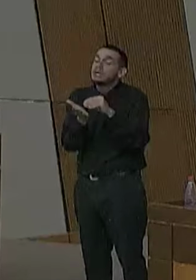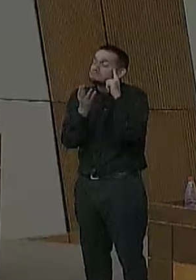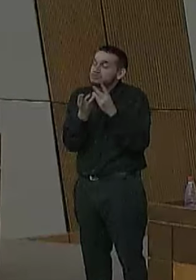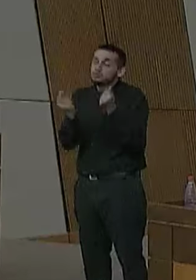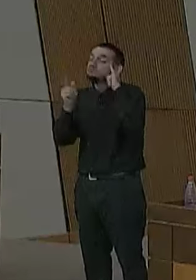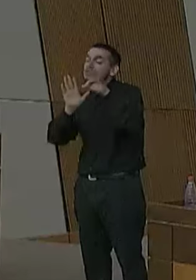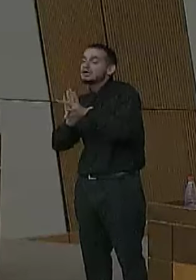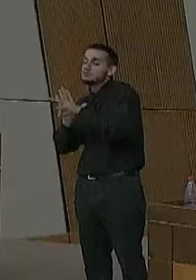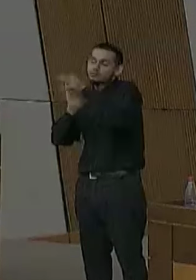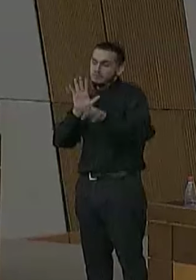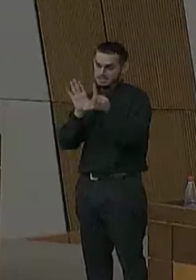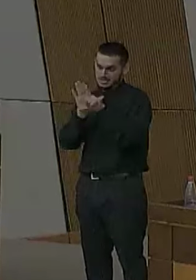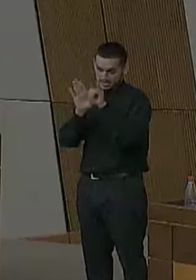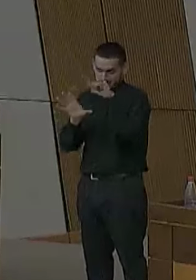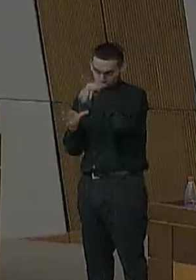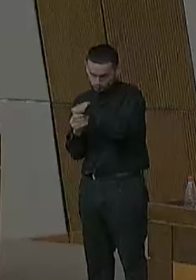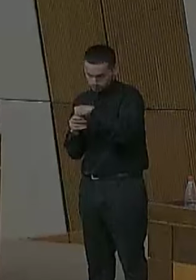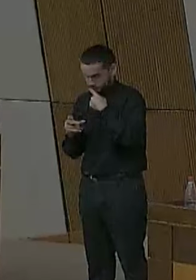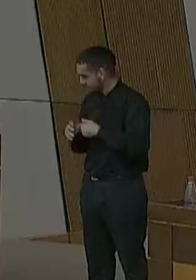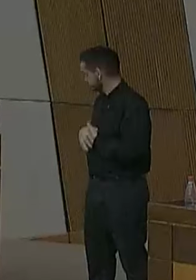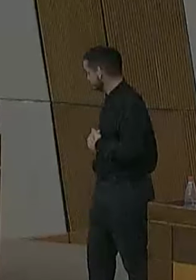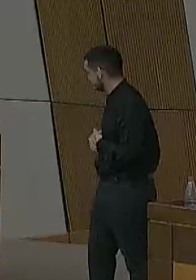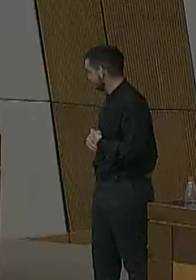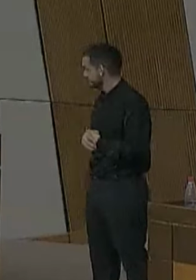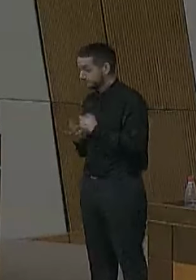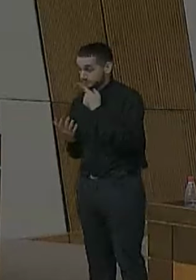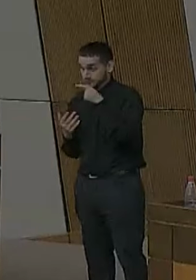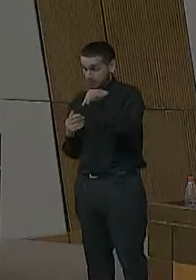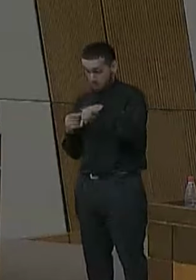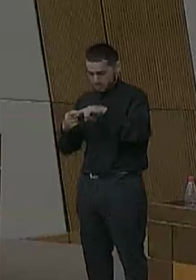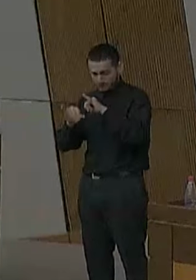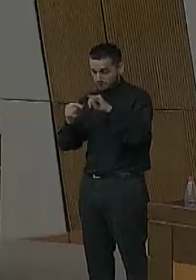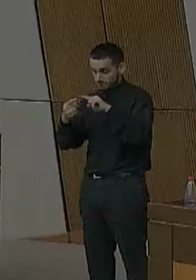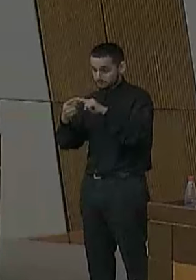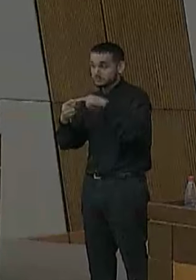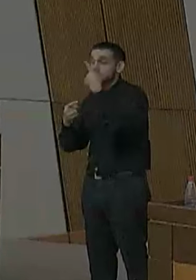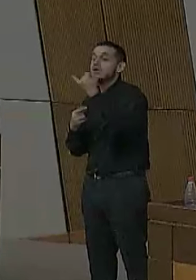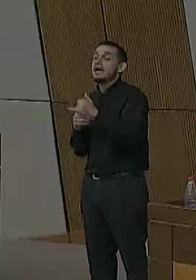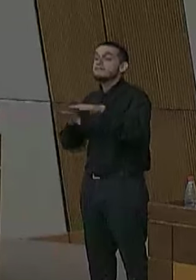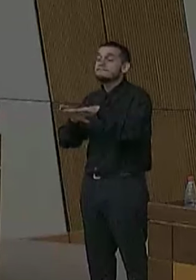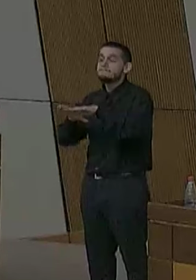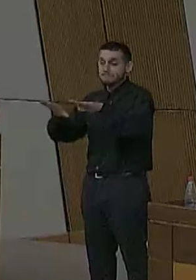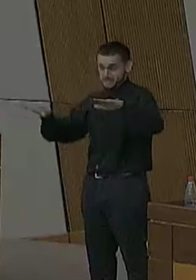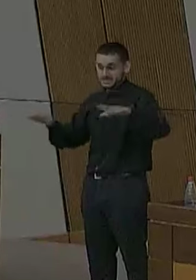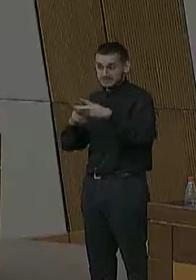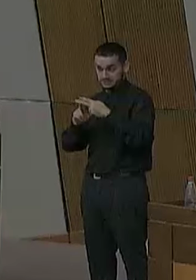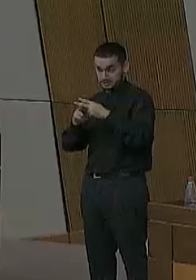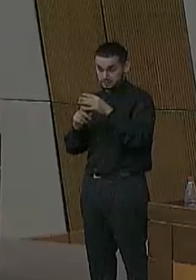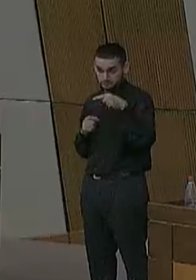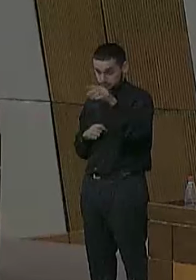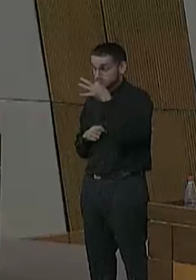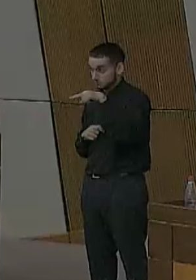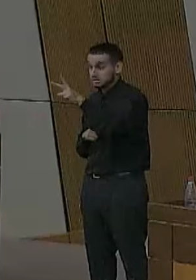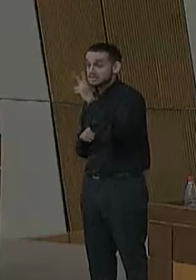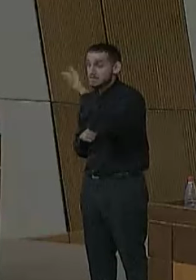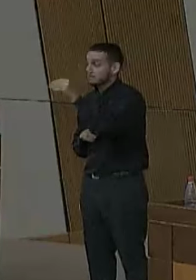cumpliéndose esta ley. Bueno, entonces los siguientes pasos va a ser parte de esta mesa que ya se conformó con las empresas de la red Suma,